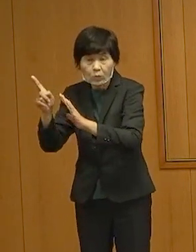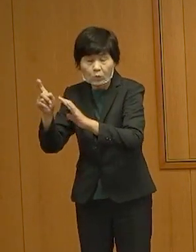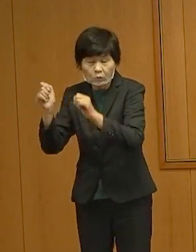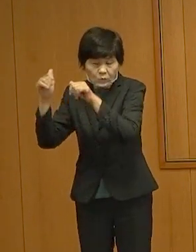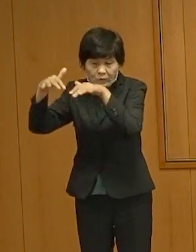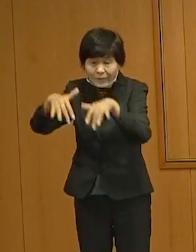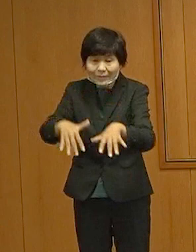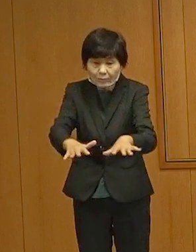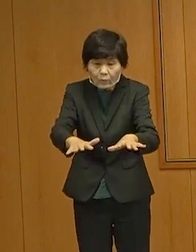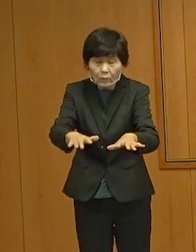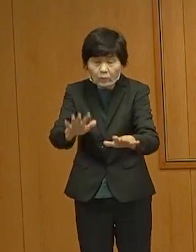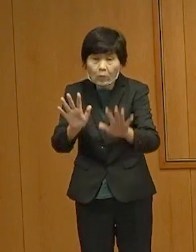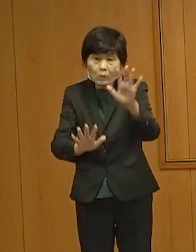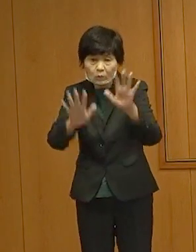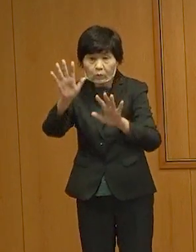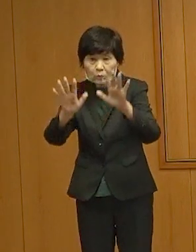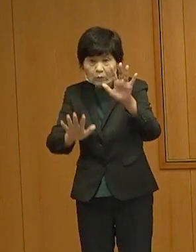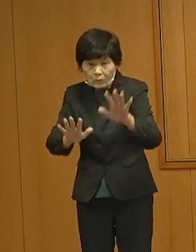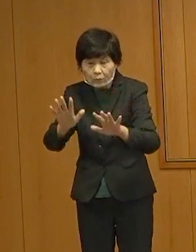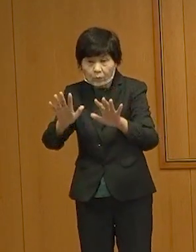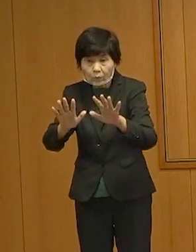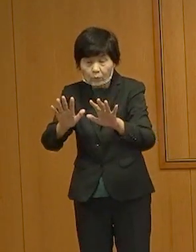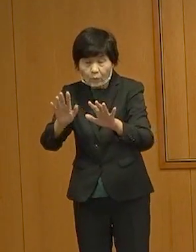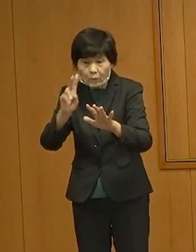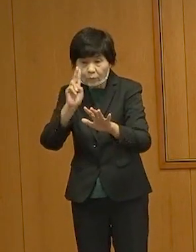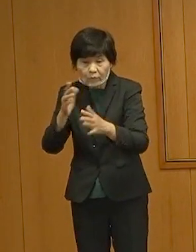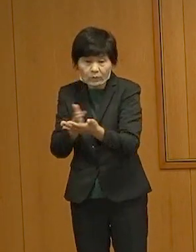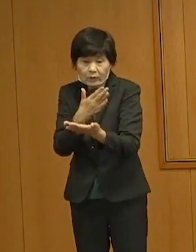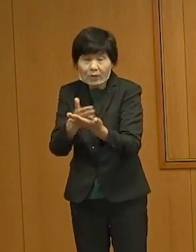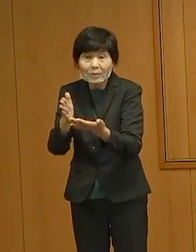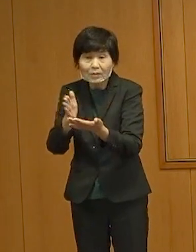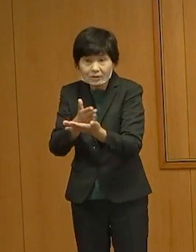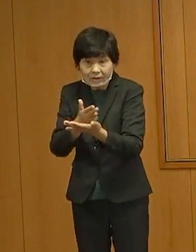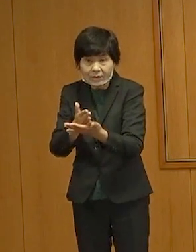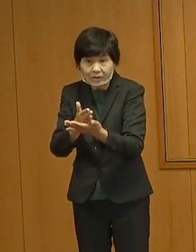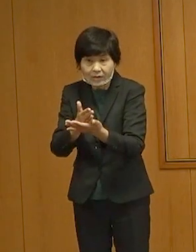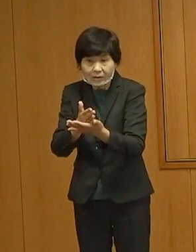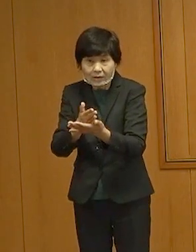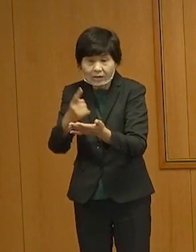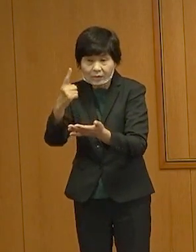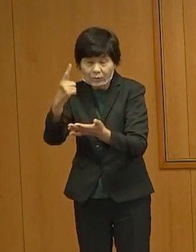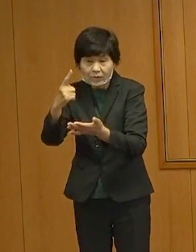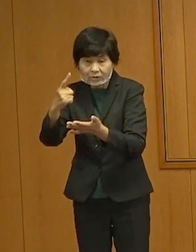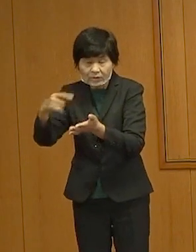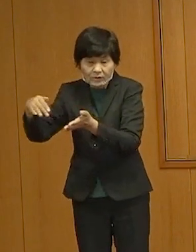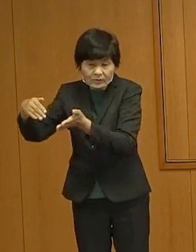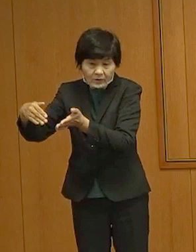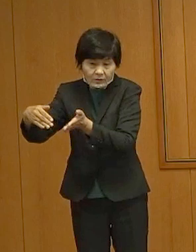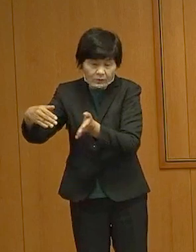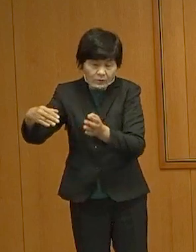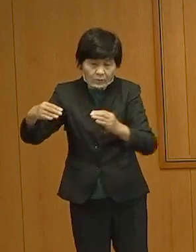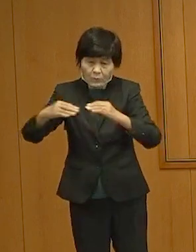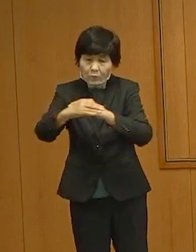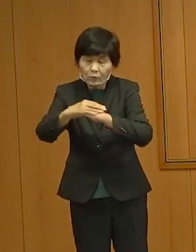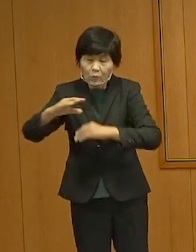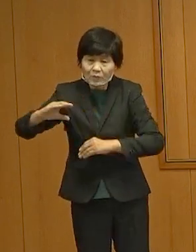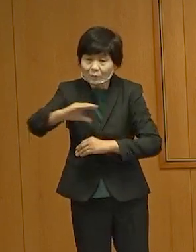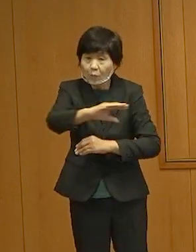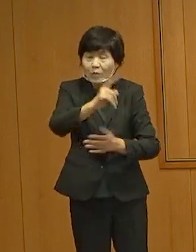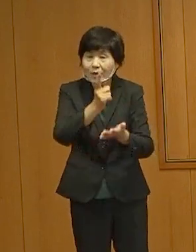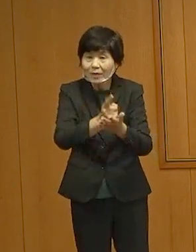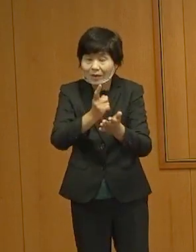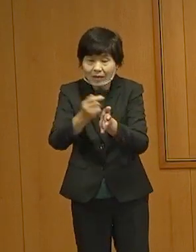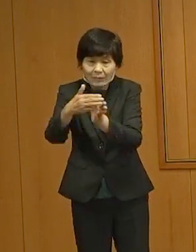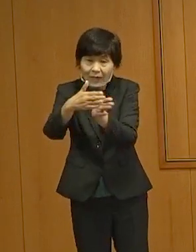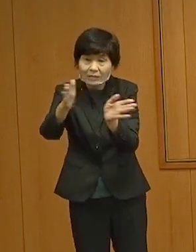の状況というのを見極めるということで、片側通行が解除になるというのが一つの